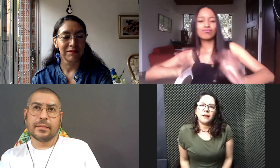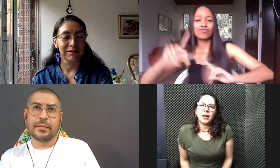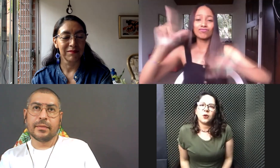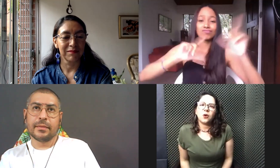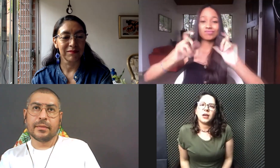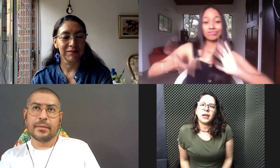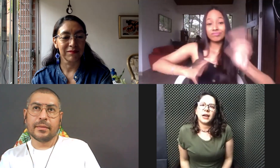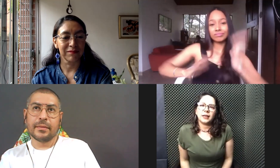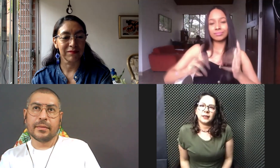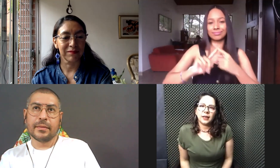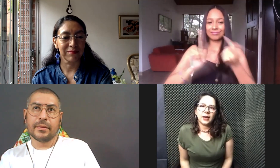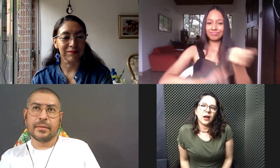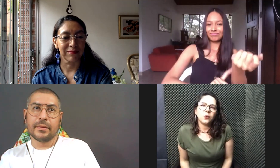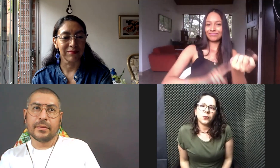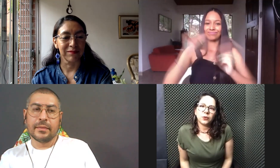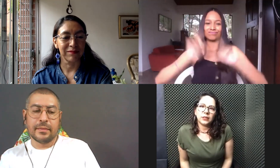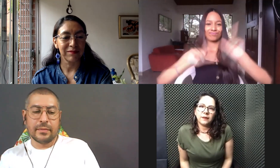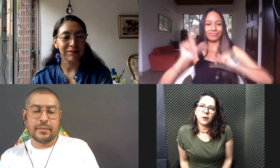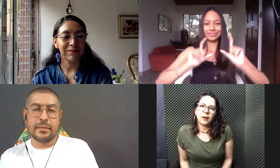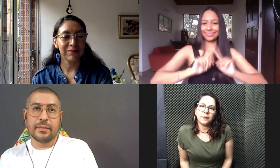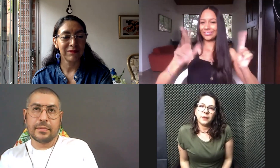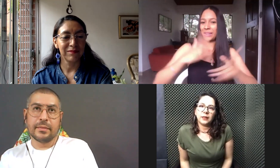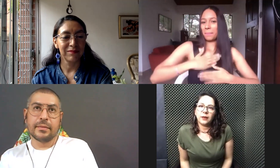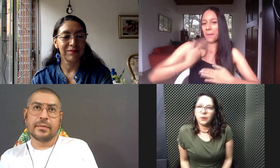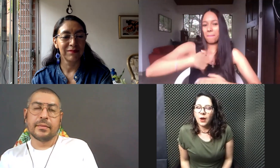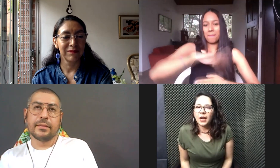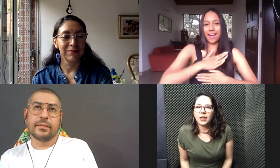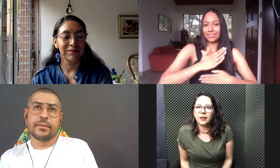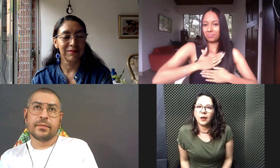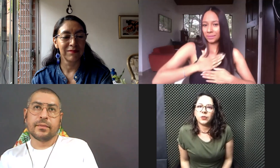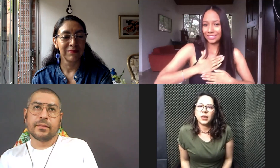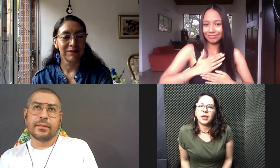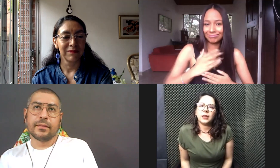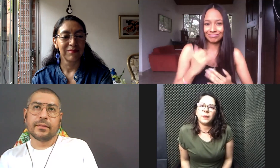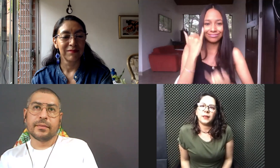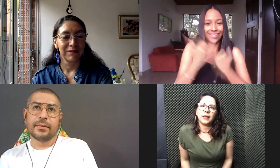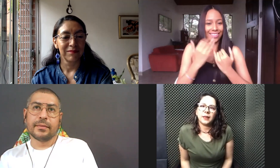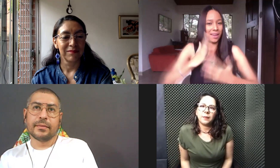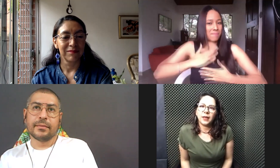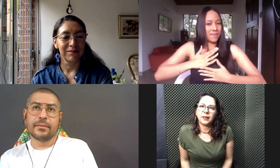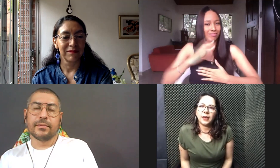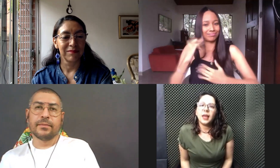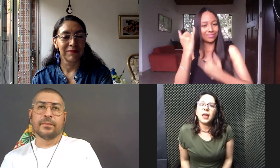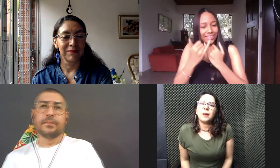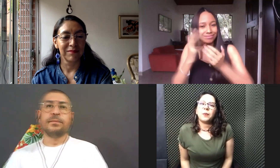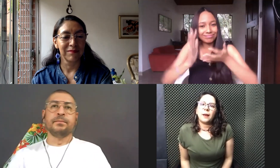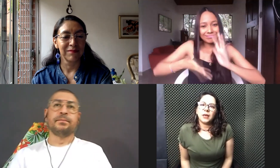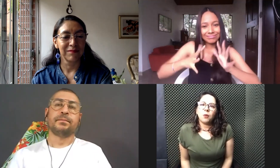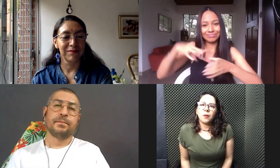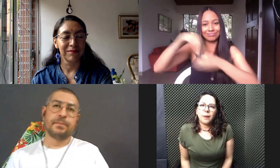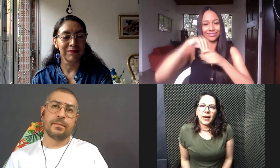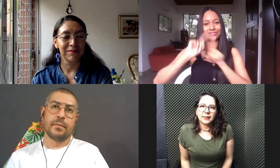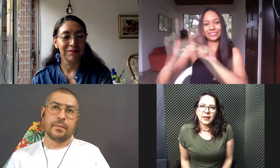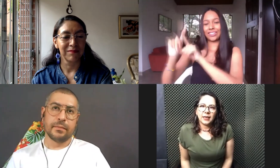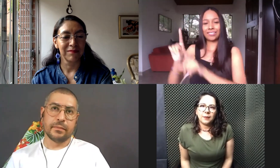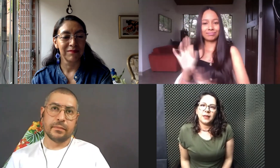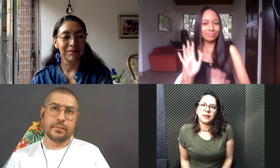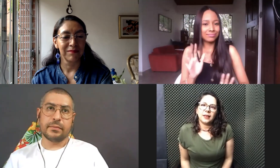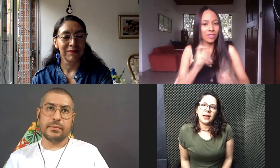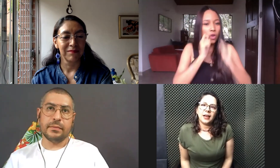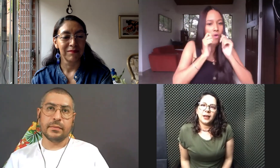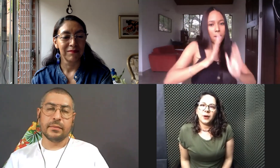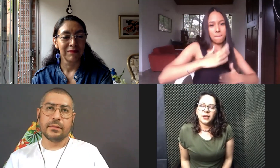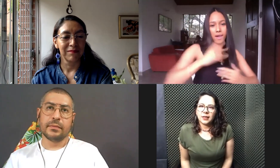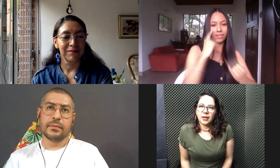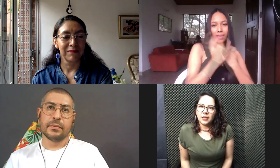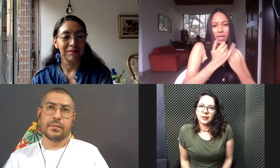que ver con el carácter de cada uno, individual y digamos de que independientemente, para mí como paisa y que mi identidad